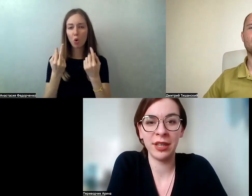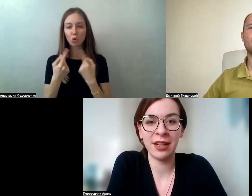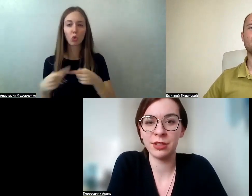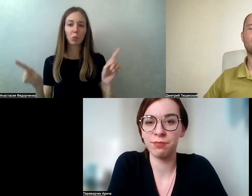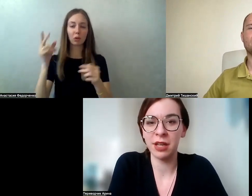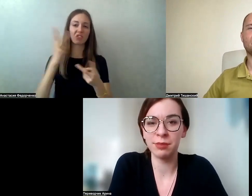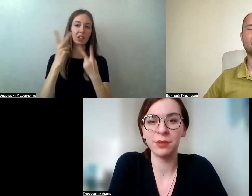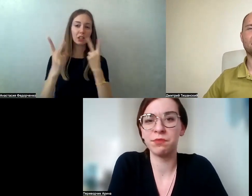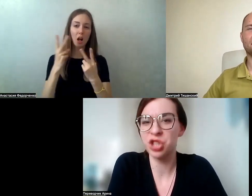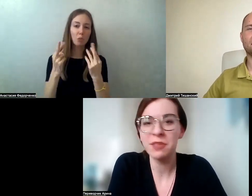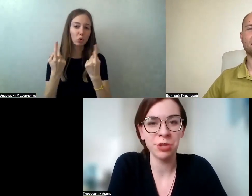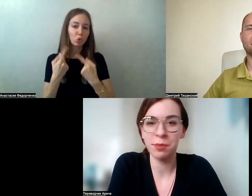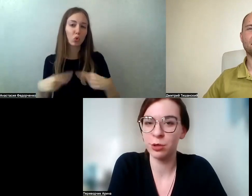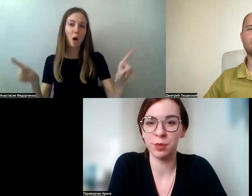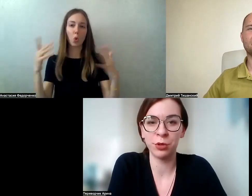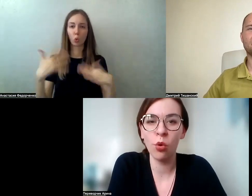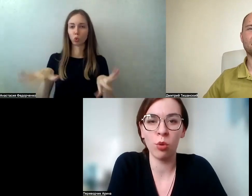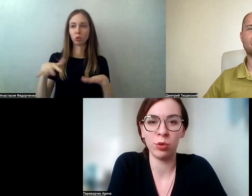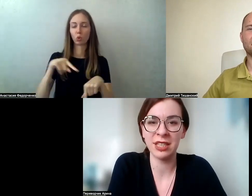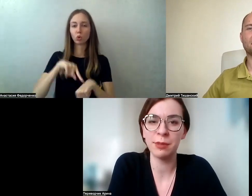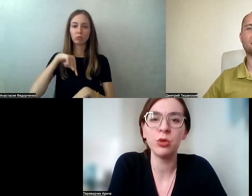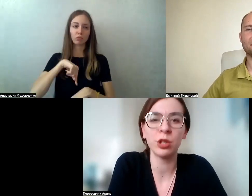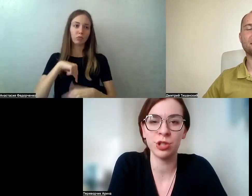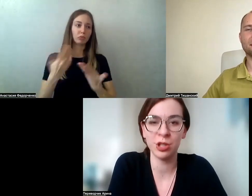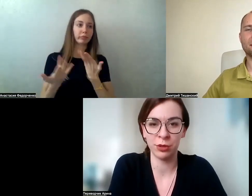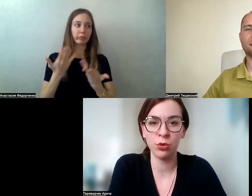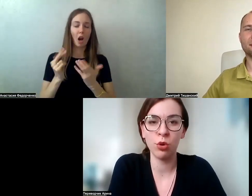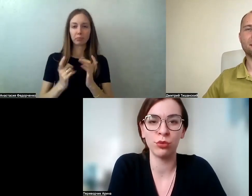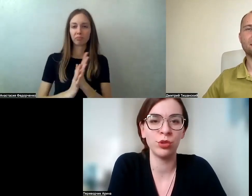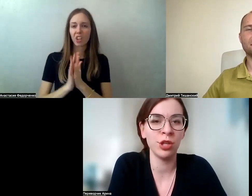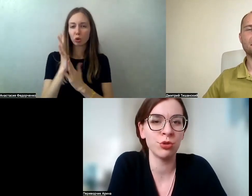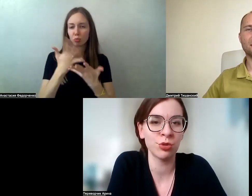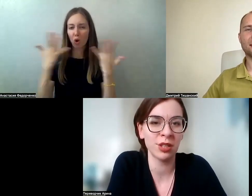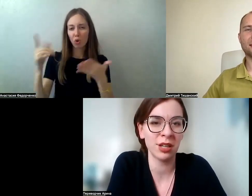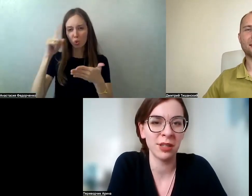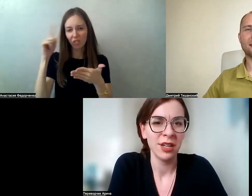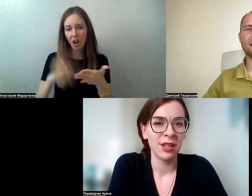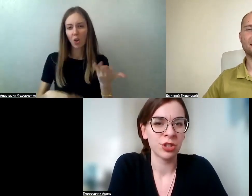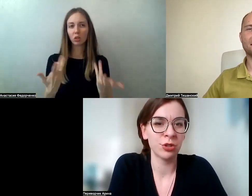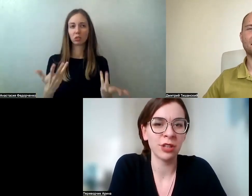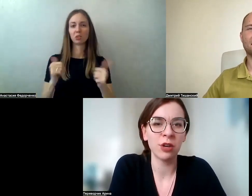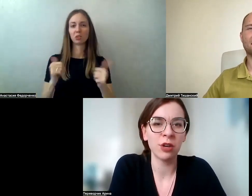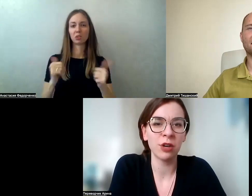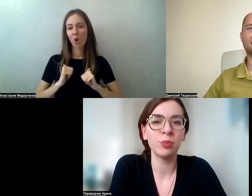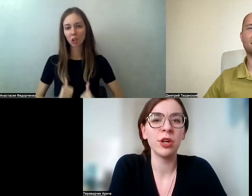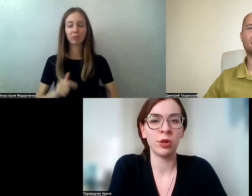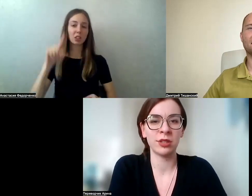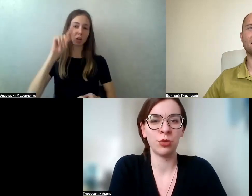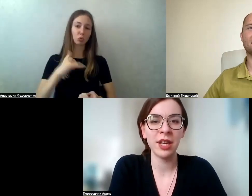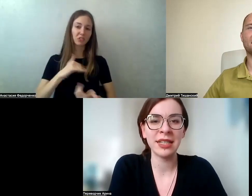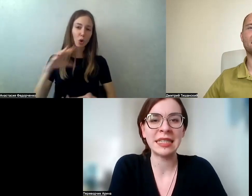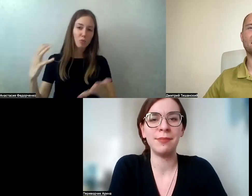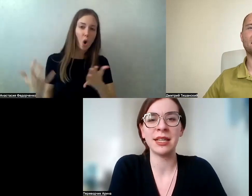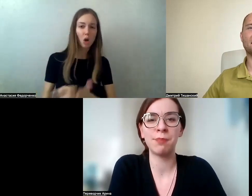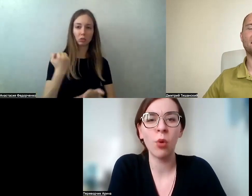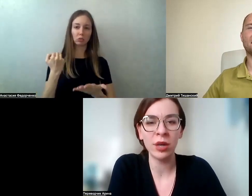еще я как бы... Жизнь вообще полностью по-другому. Я смотрю на жизнь по-другому. Внутри чувствуется как бы, что это огромный рост,